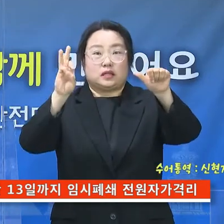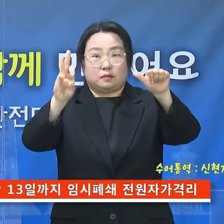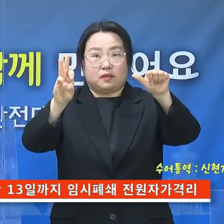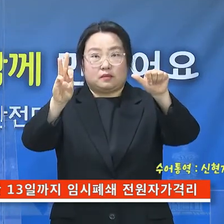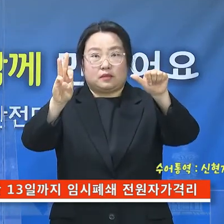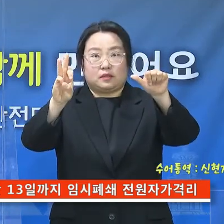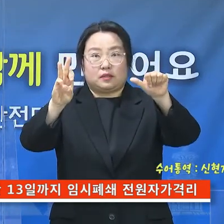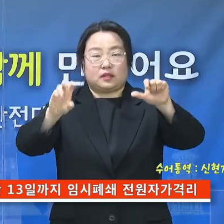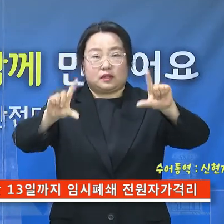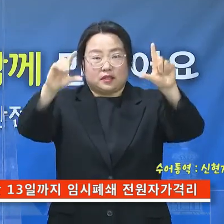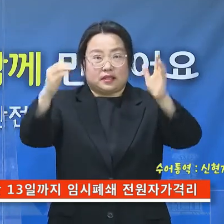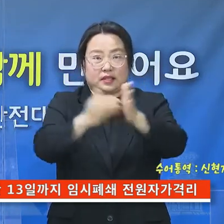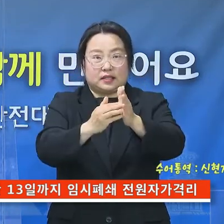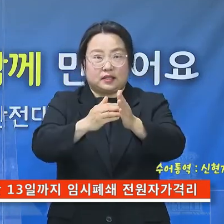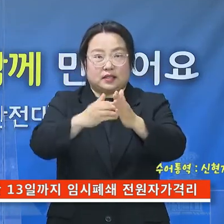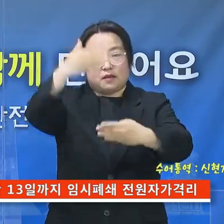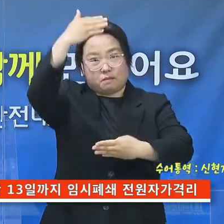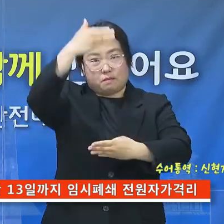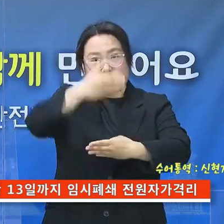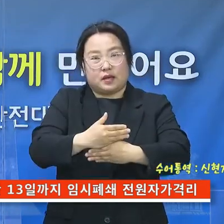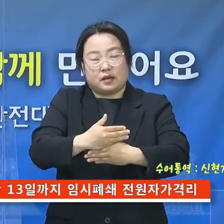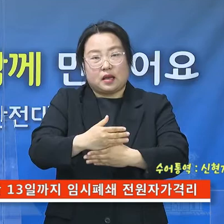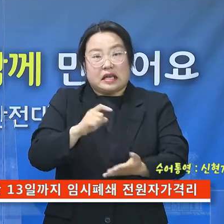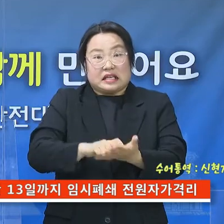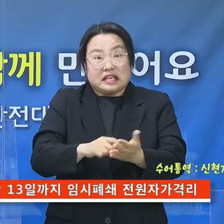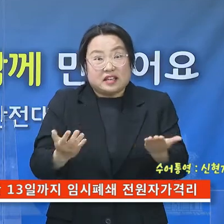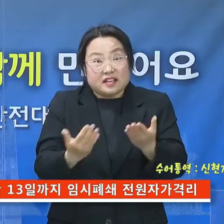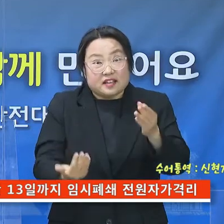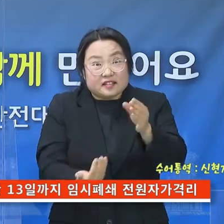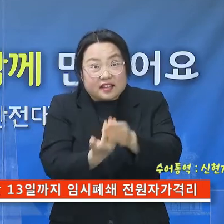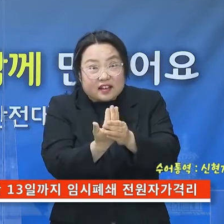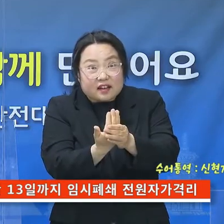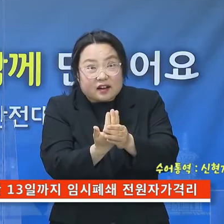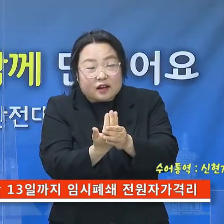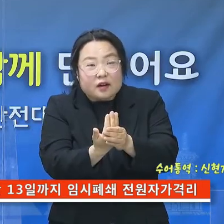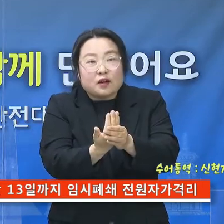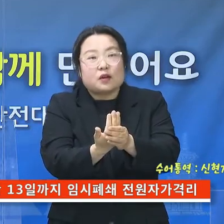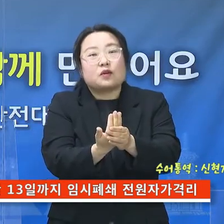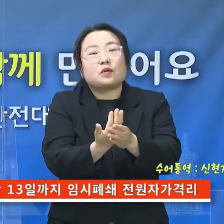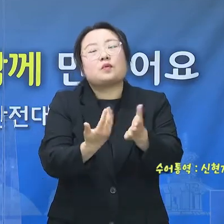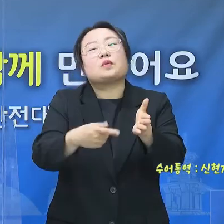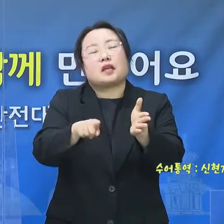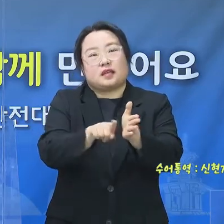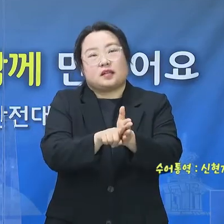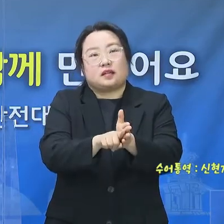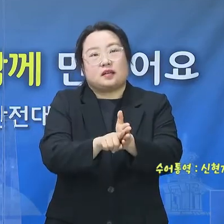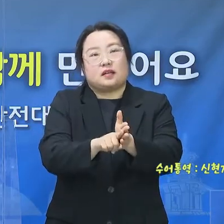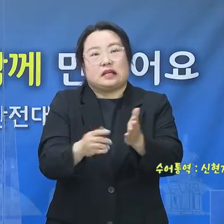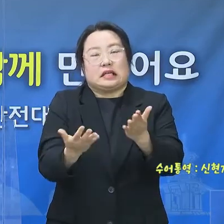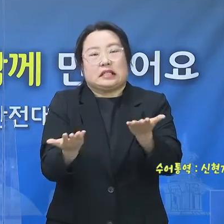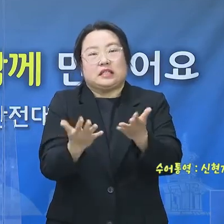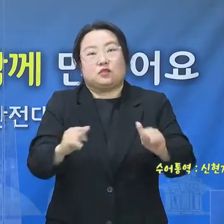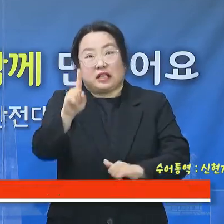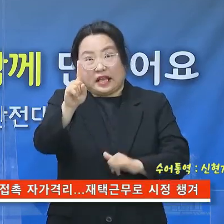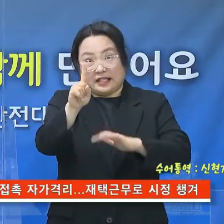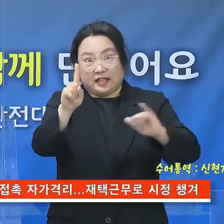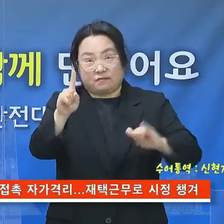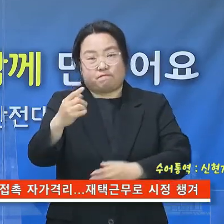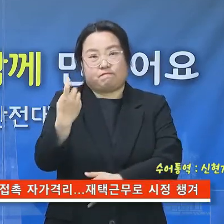폐쇄 조치 하였으며 긴급 업무에 대비 코자 지금 한 명을 기동 배치 하였음을 알려드립니다